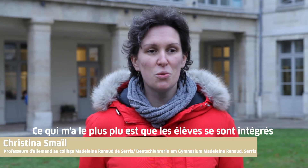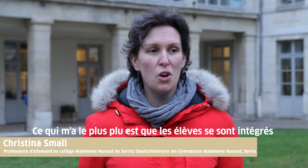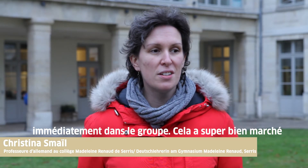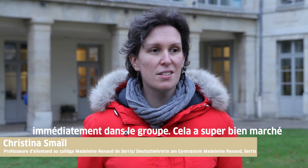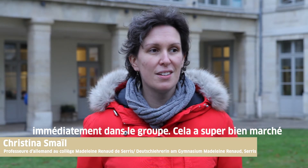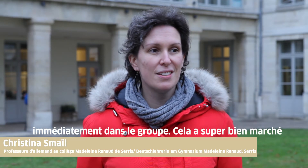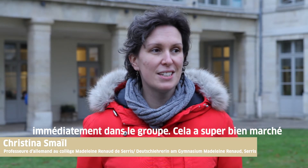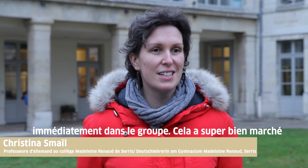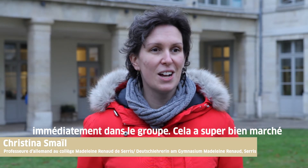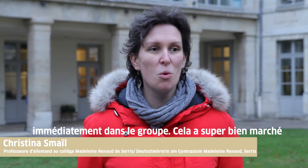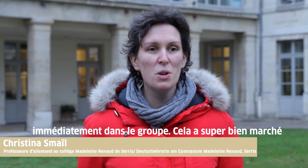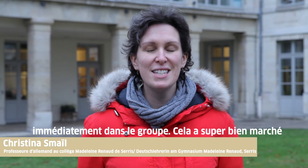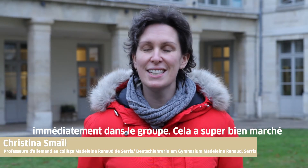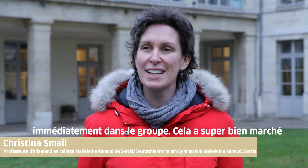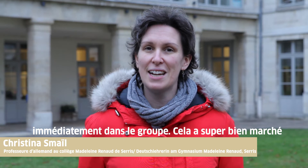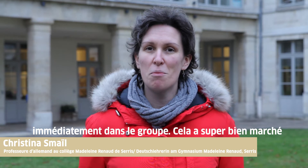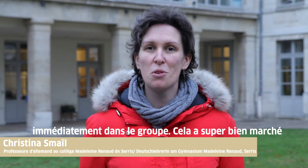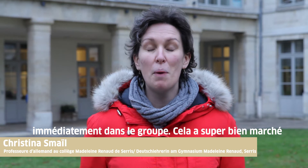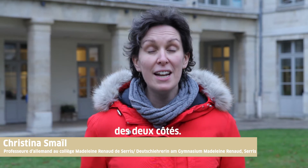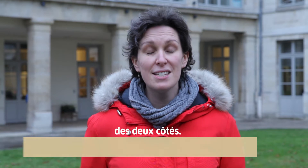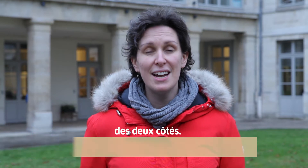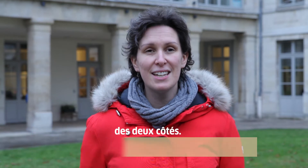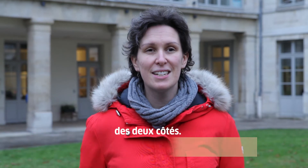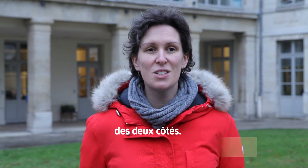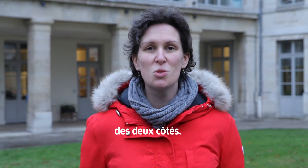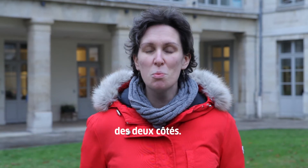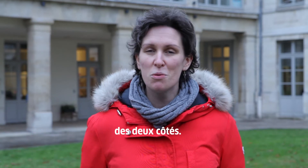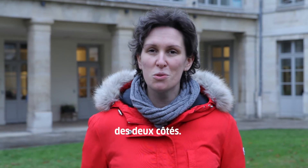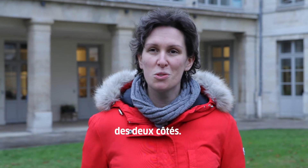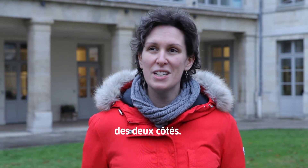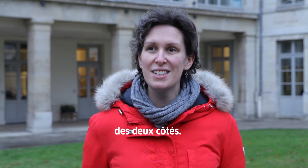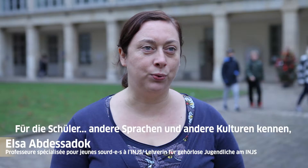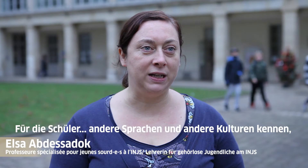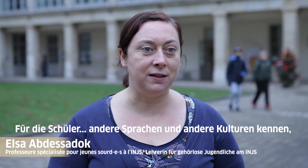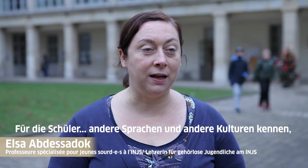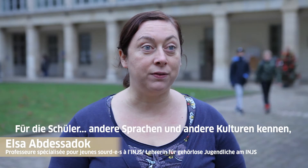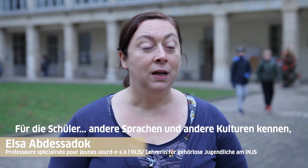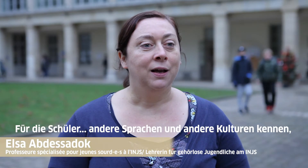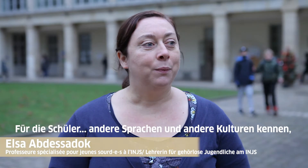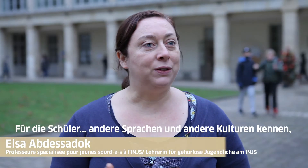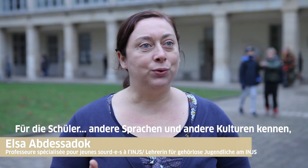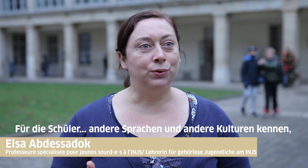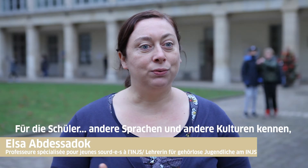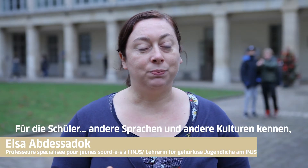sofort sich in der Gruppe integriert haben. Von beiden Seiten hat das super funktioniert. Pour les élèves, de